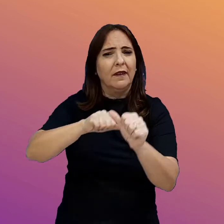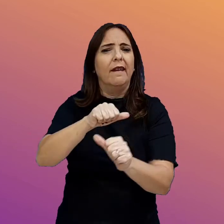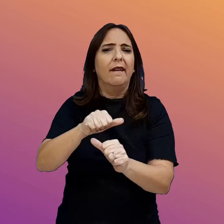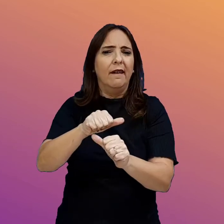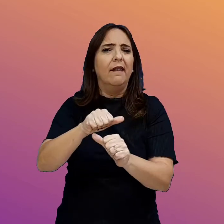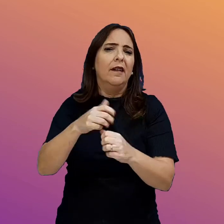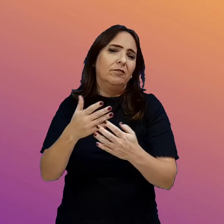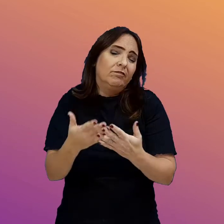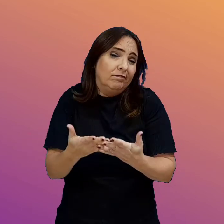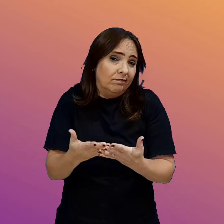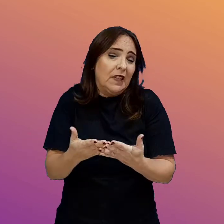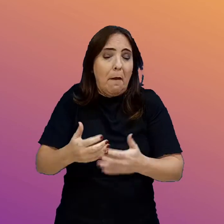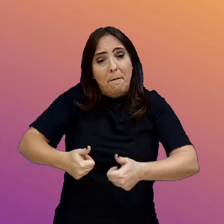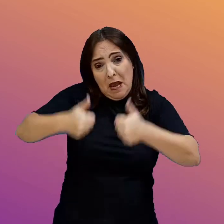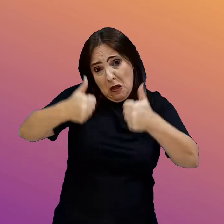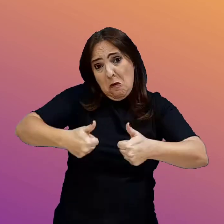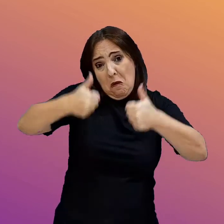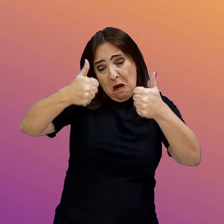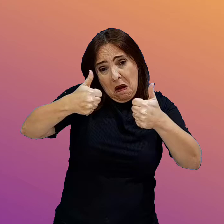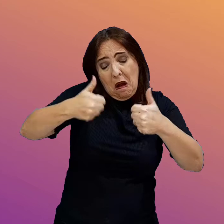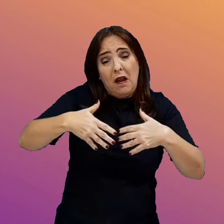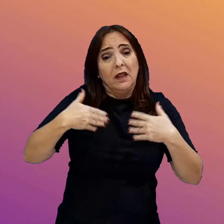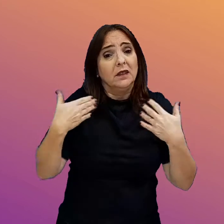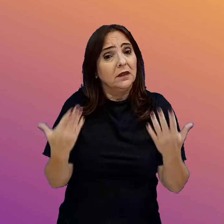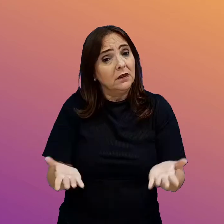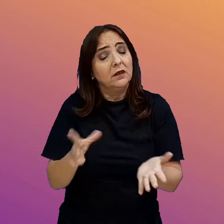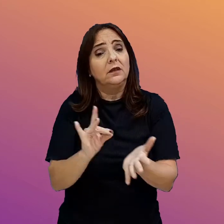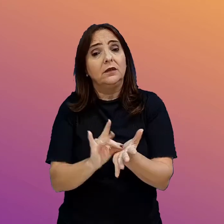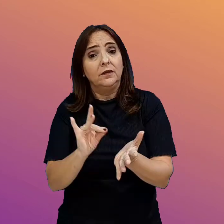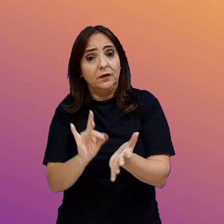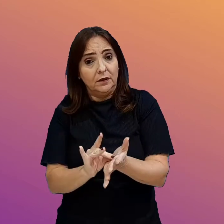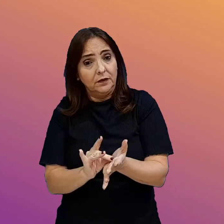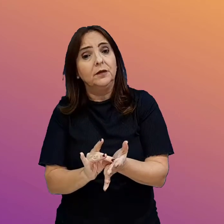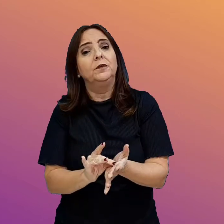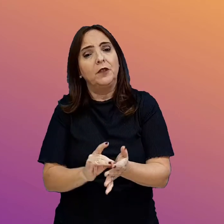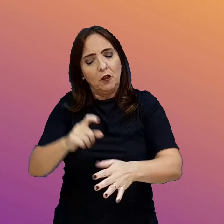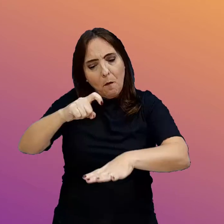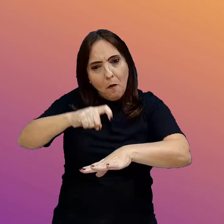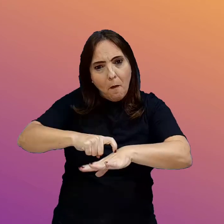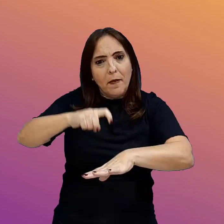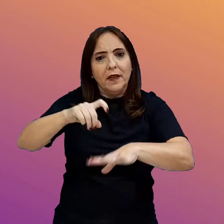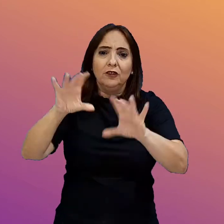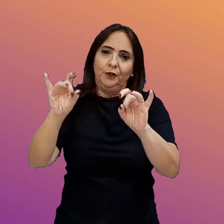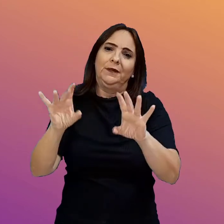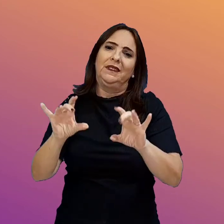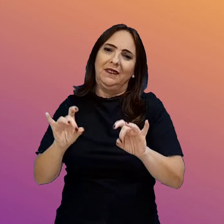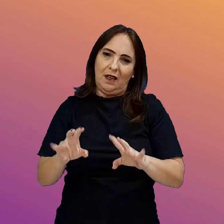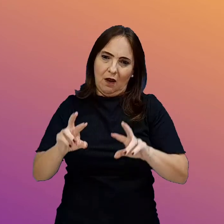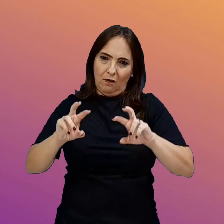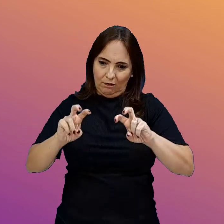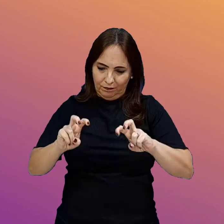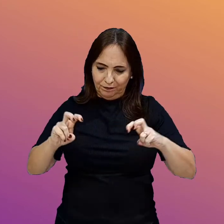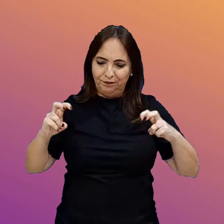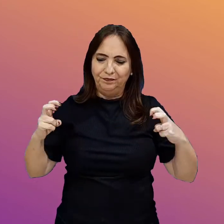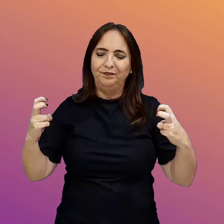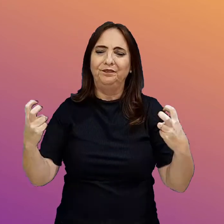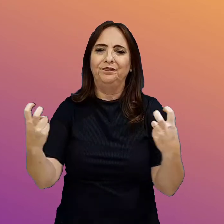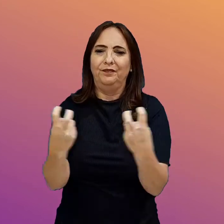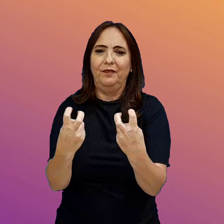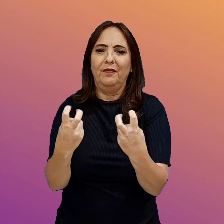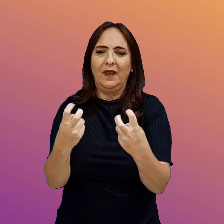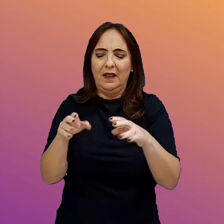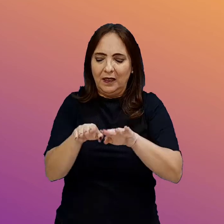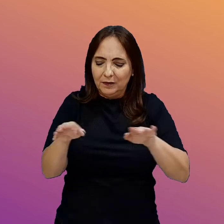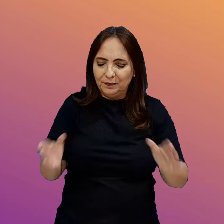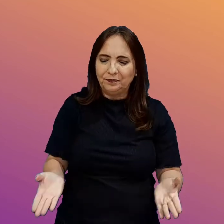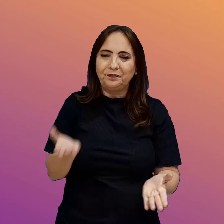vida, enfim. Então, sim, nesse momento que você vai ali